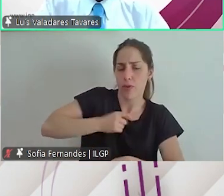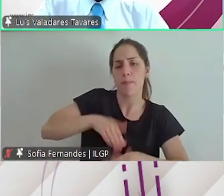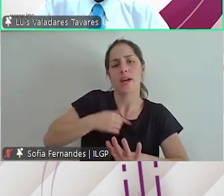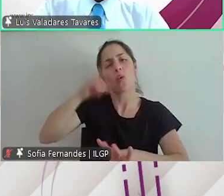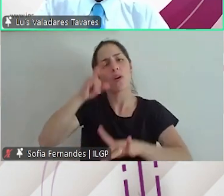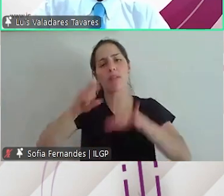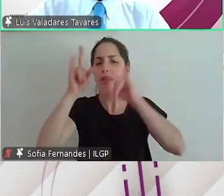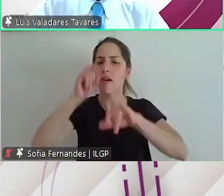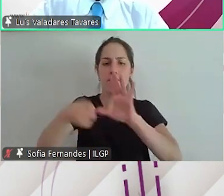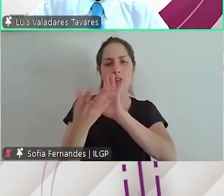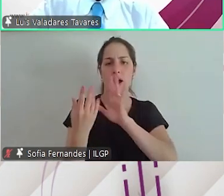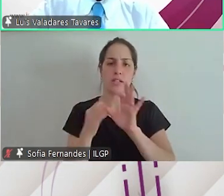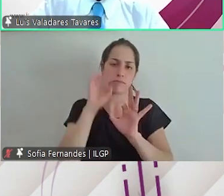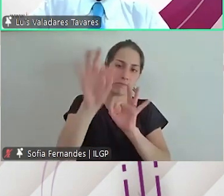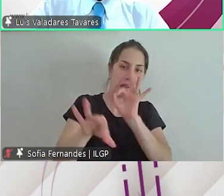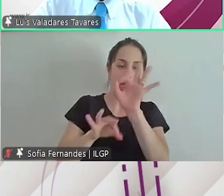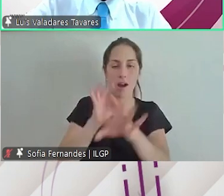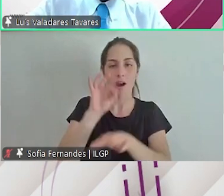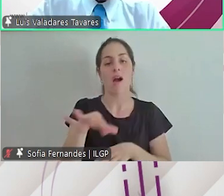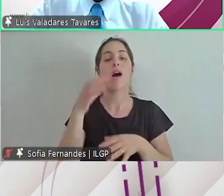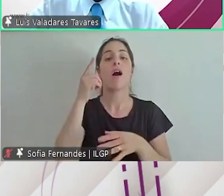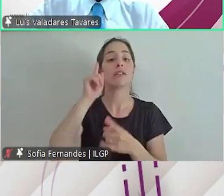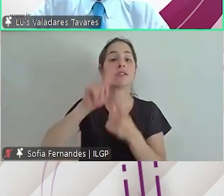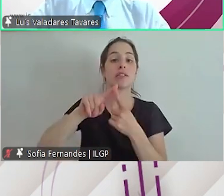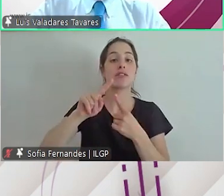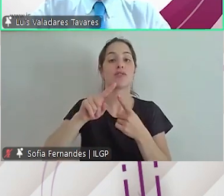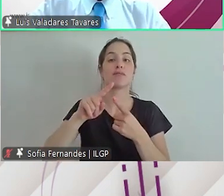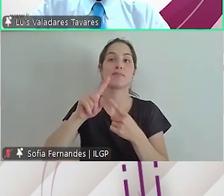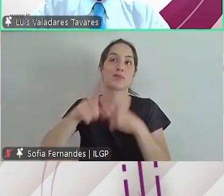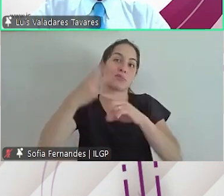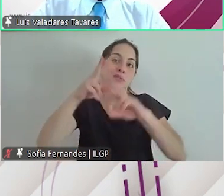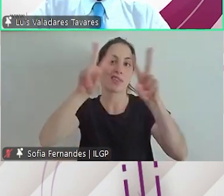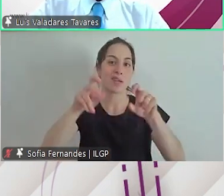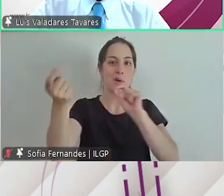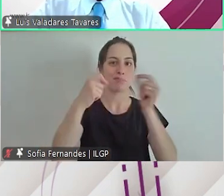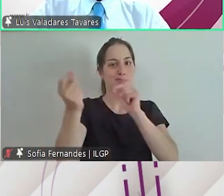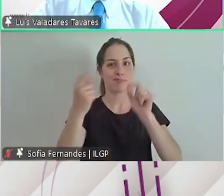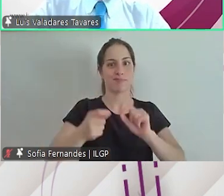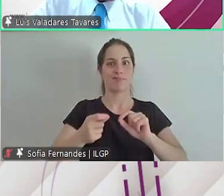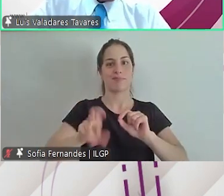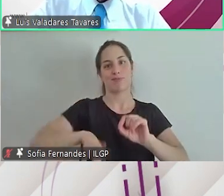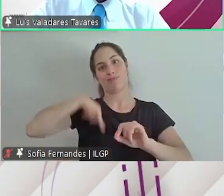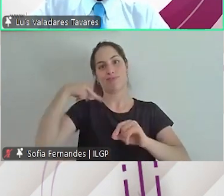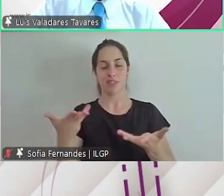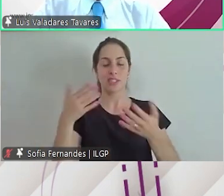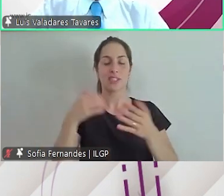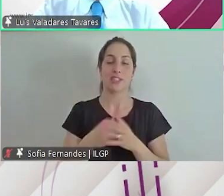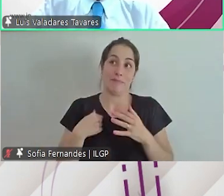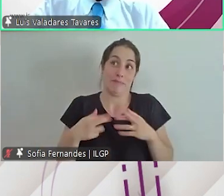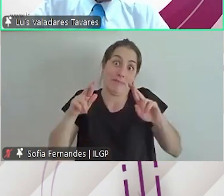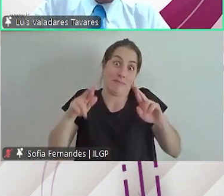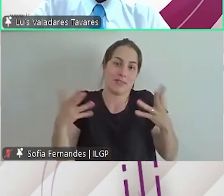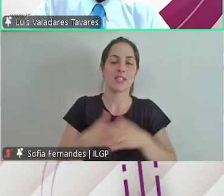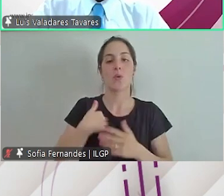bocadinho polémicas para depois ir animando os debates. Julgo que esta rede é uma rede muito valiosa. Mais uma vez,